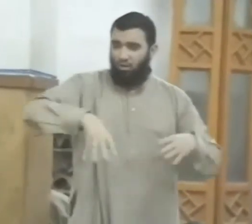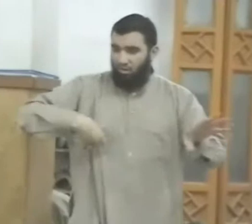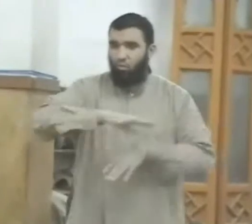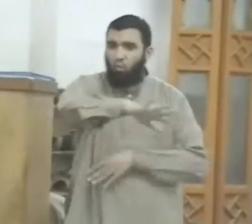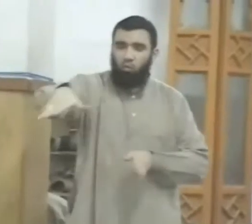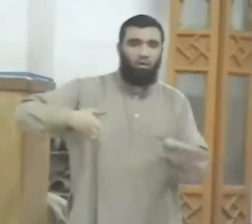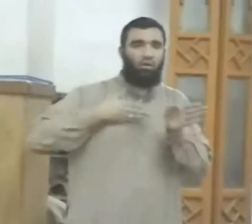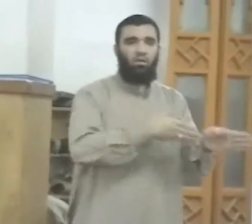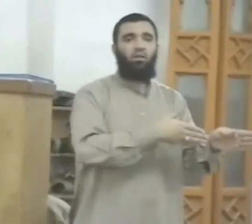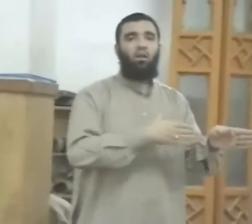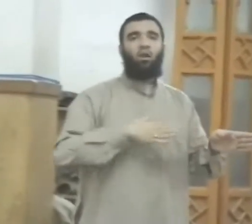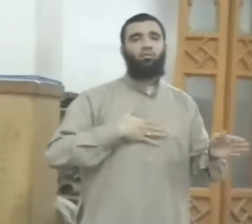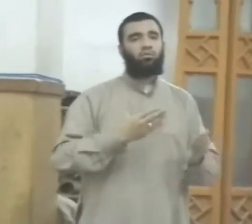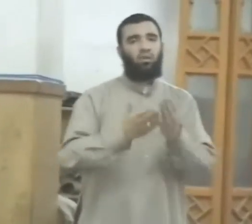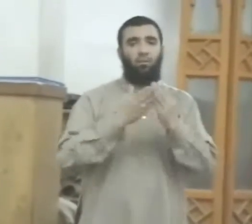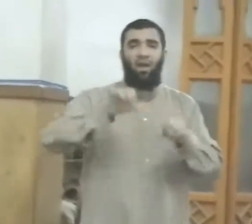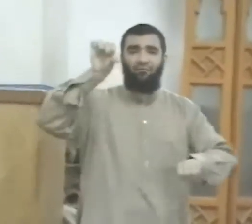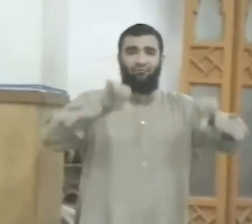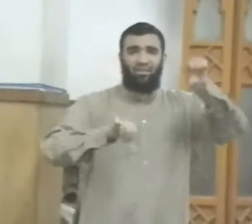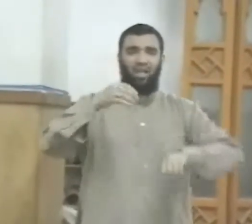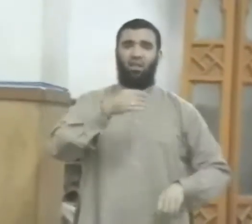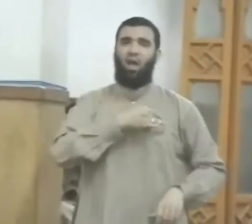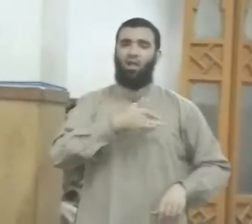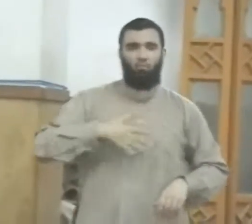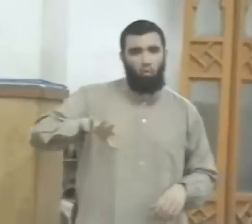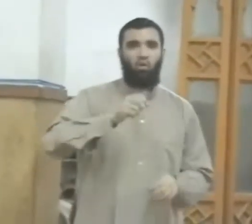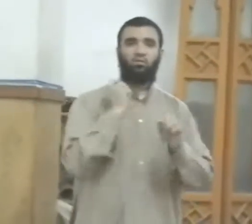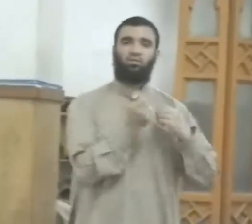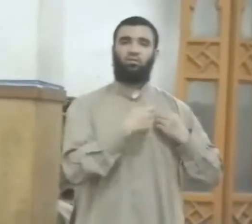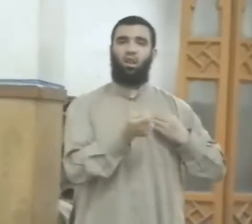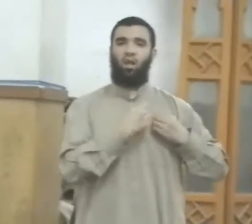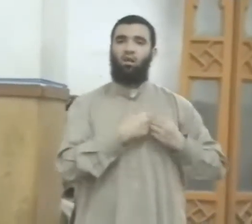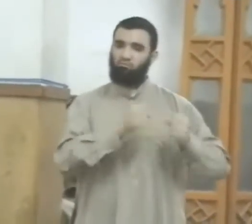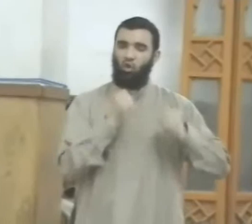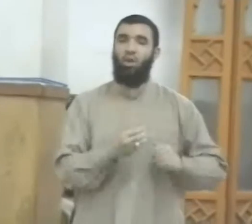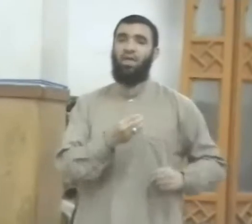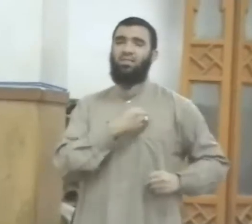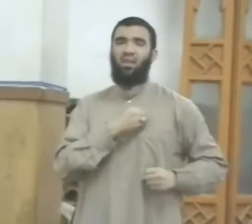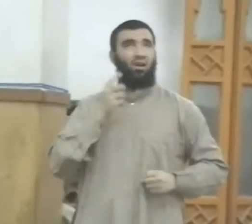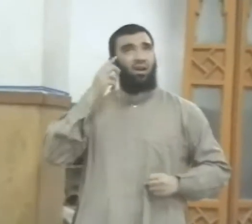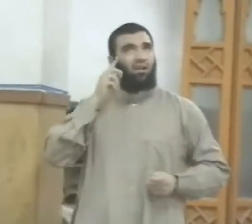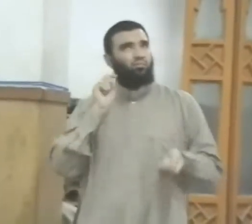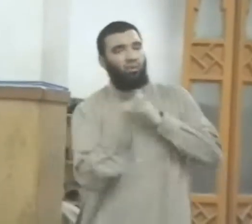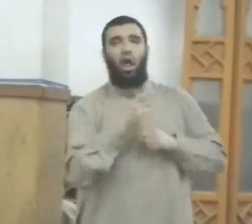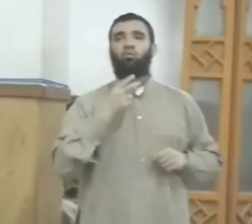جميلا. اللهم أصلح فساد قلوبنا وأصلح لنا دياننا واسمع منا فيما يرضيك